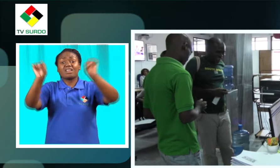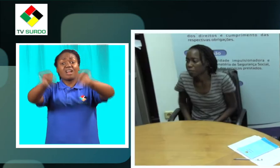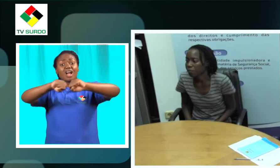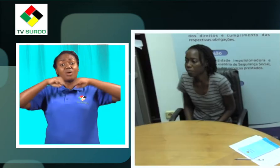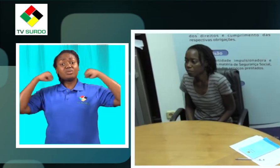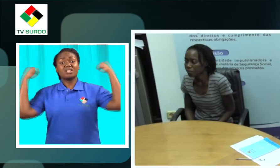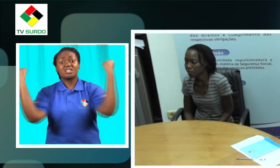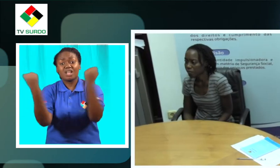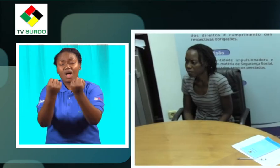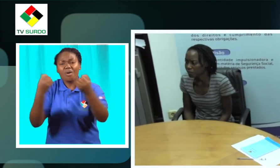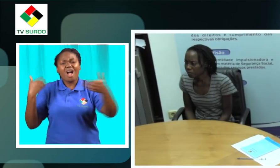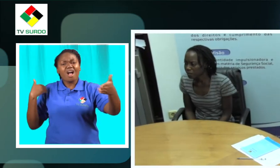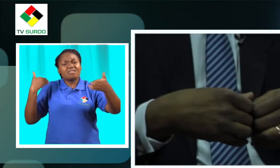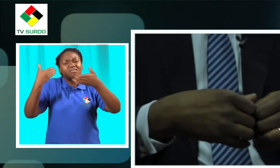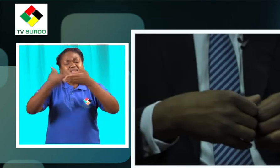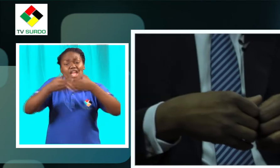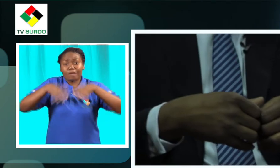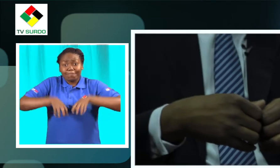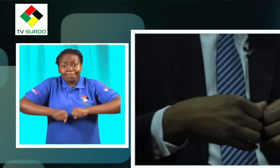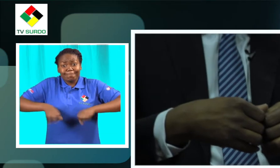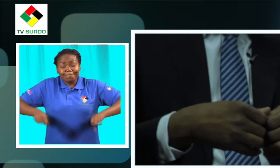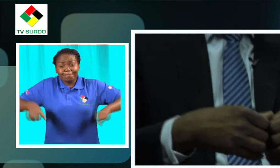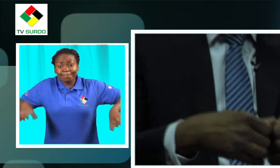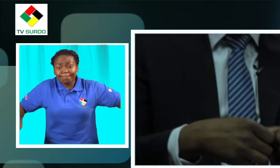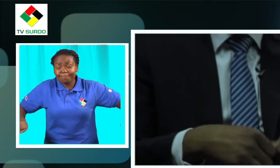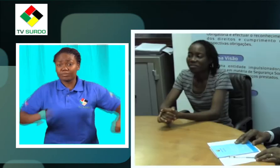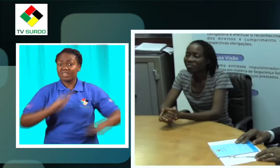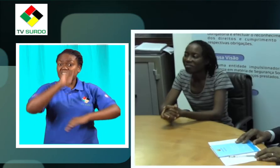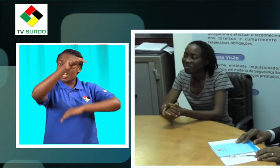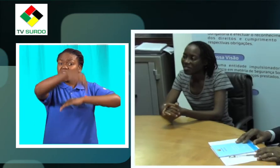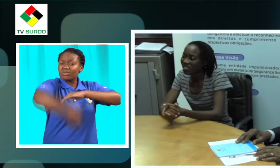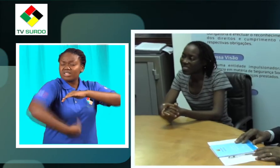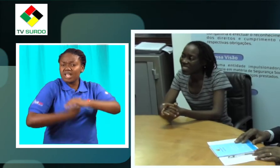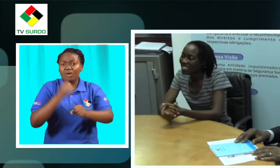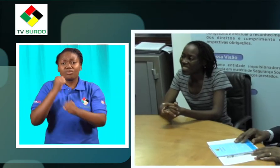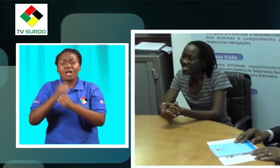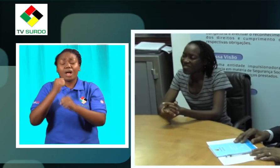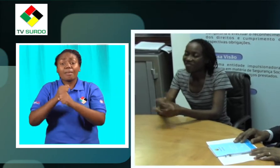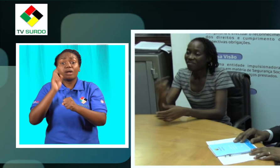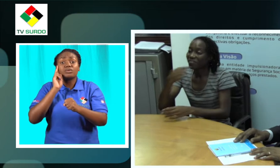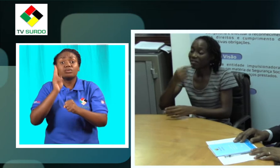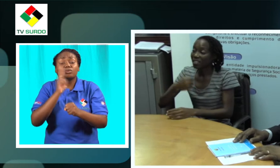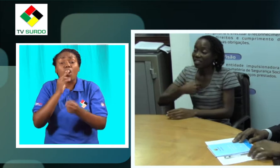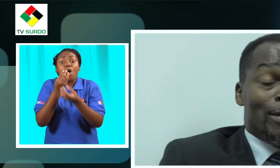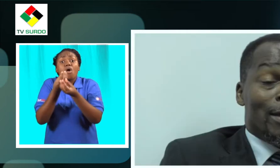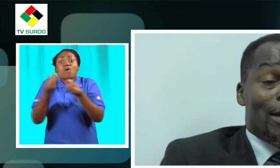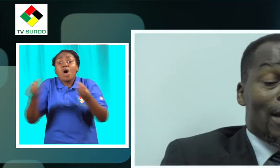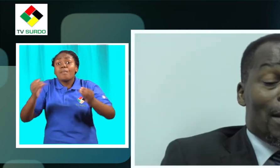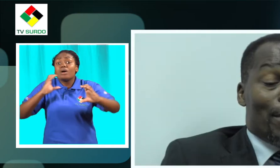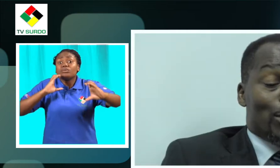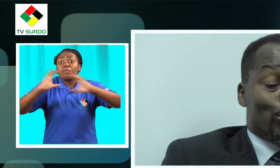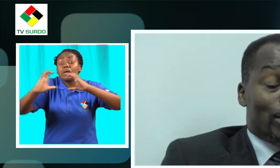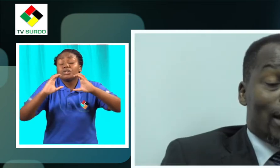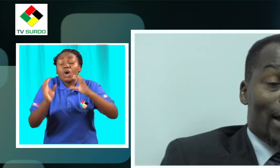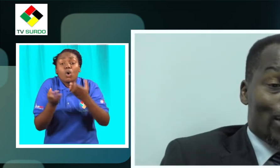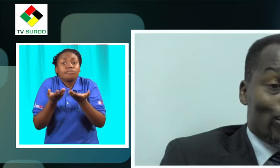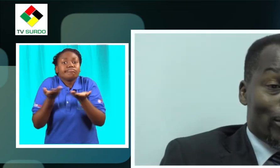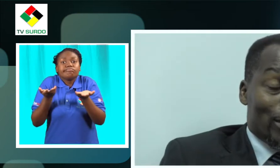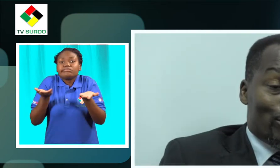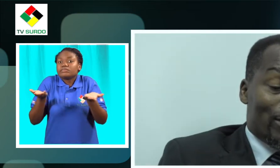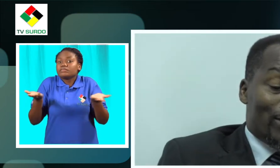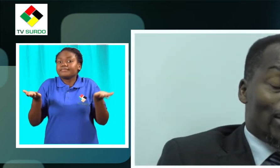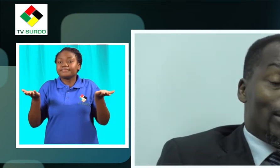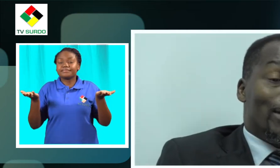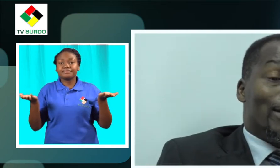e empresas e associações. Mas se vier até o INSS um trabalhador surdo a conta própria,